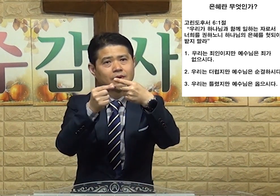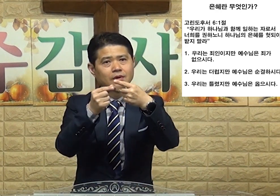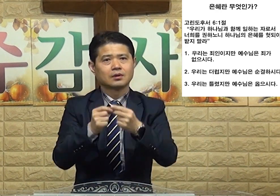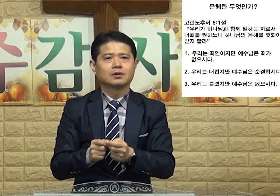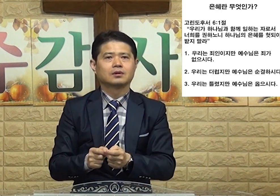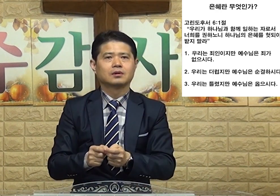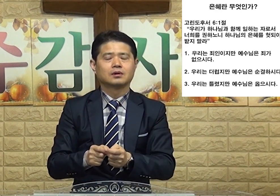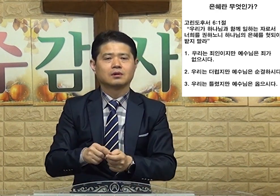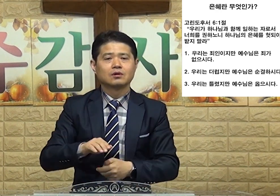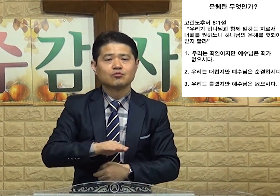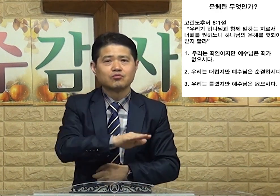번째는